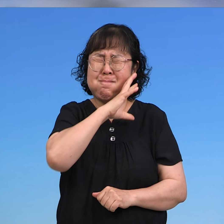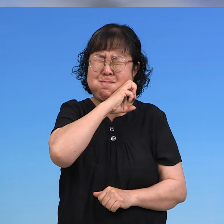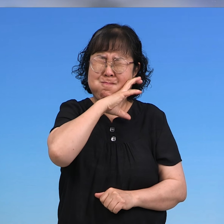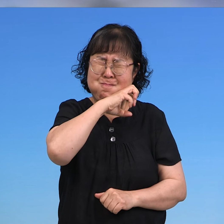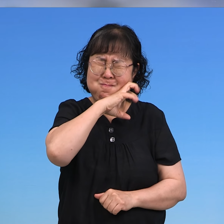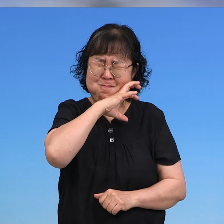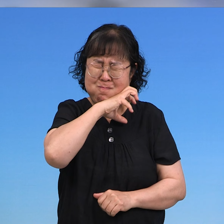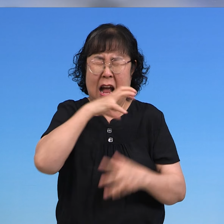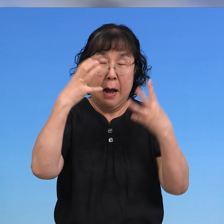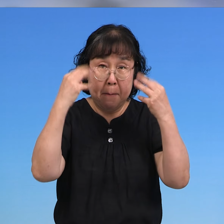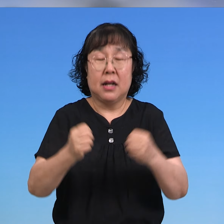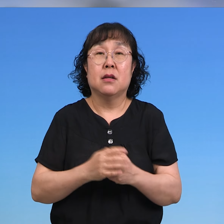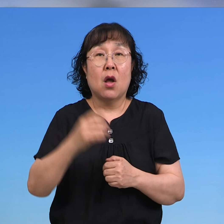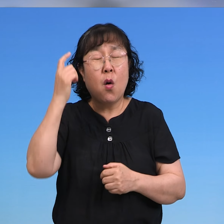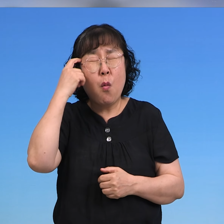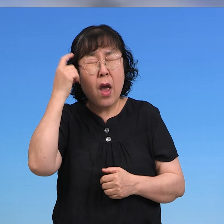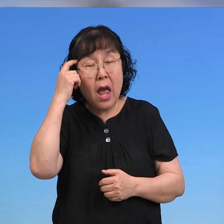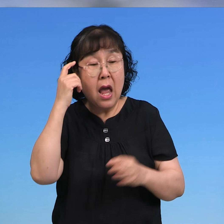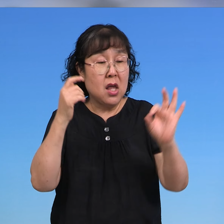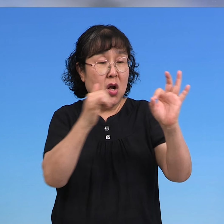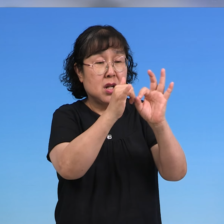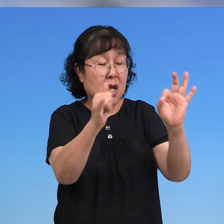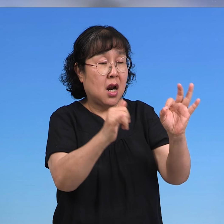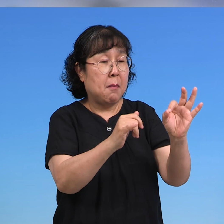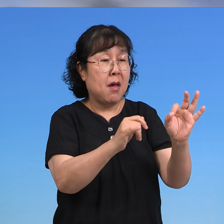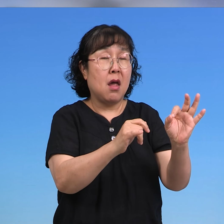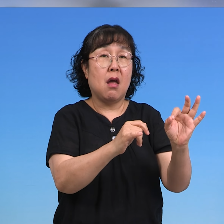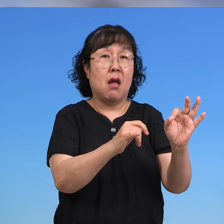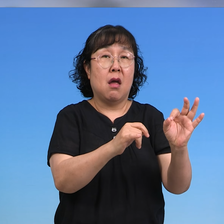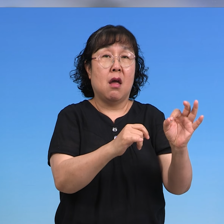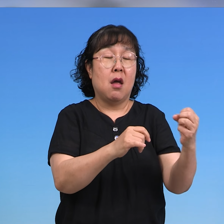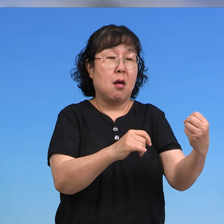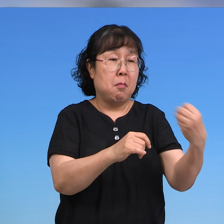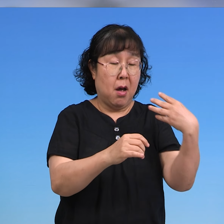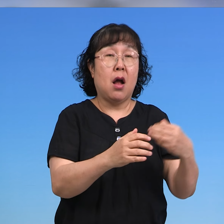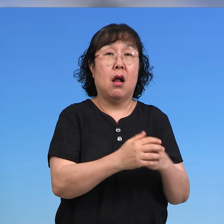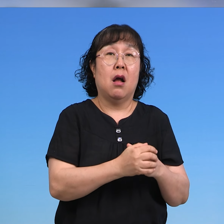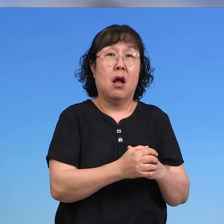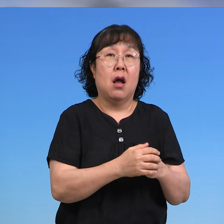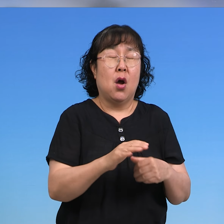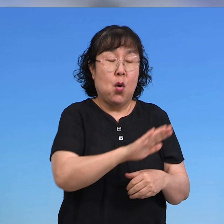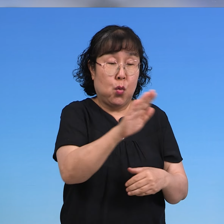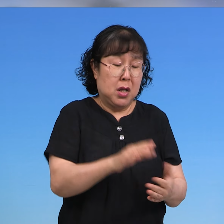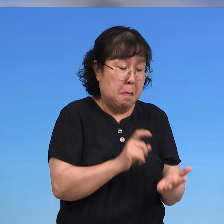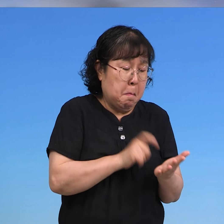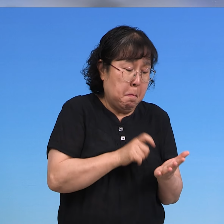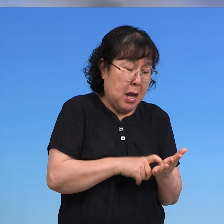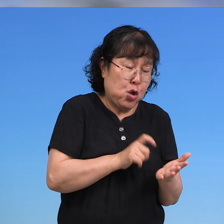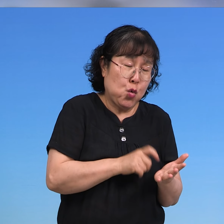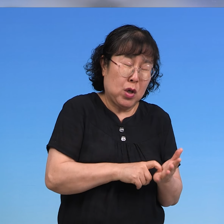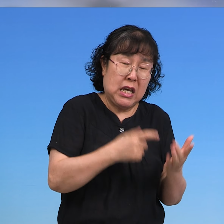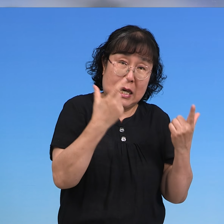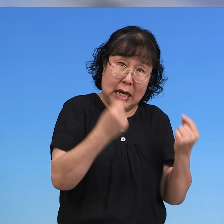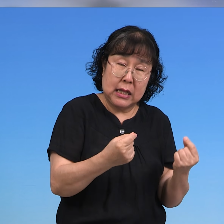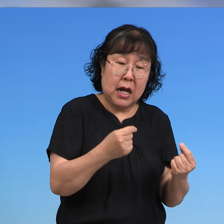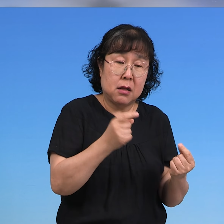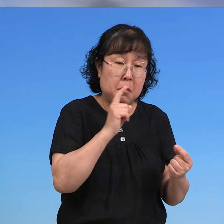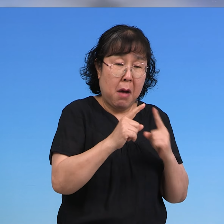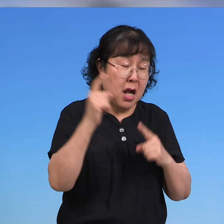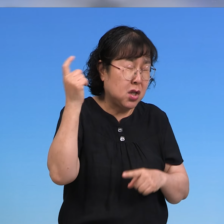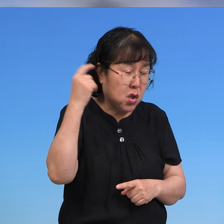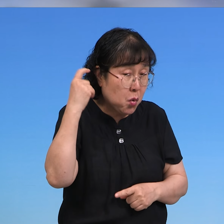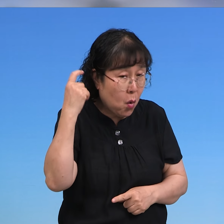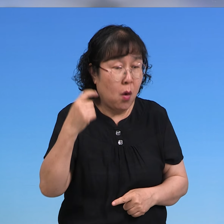명이 만들어낸 우리는 메뚜기 같더라, 이 상상력이 이런 파괴적인 결과를 가져오는